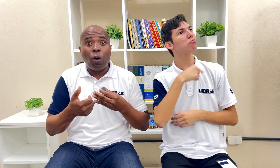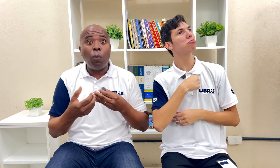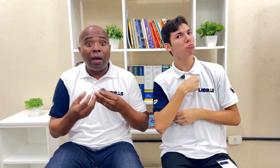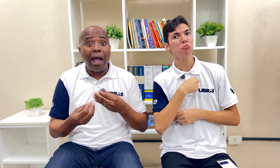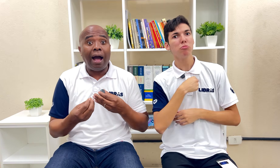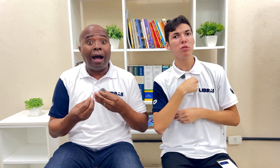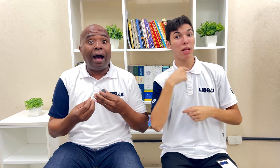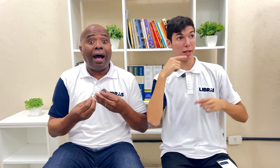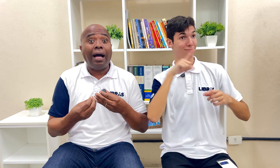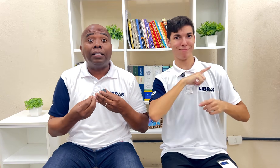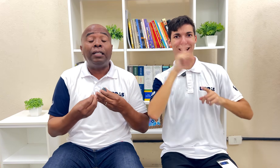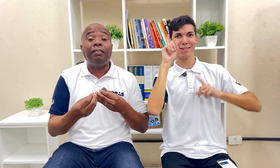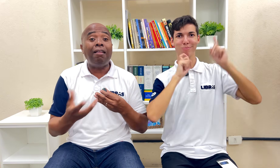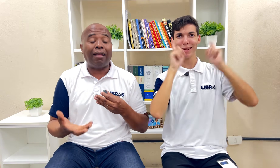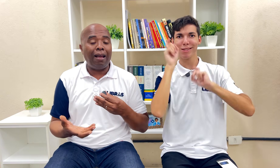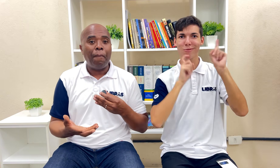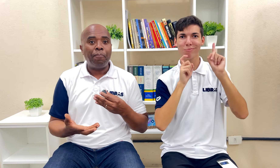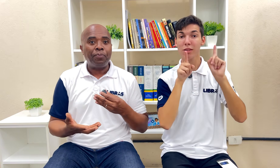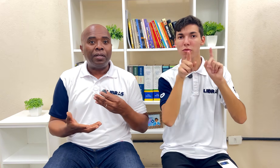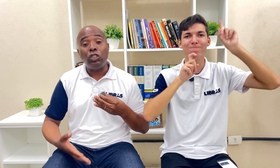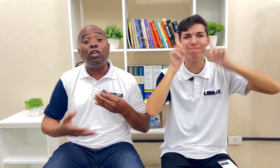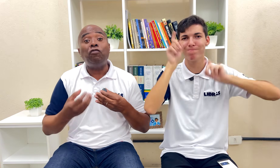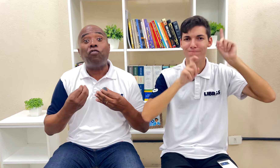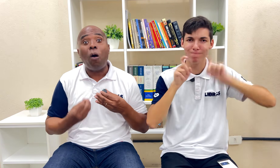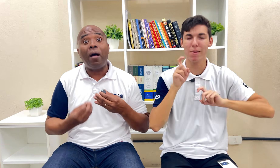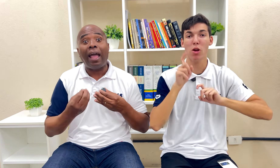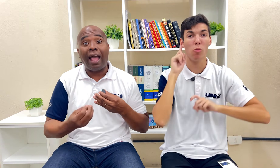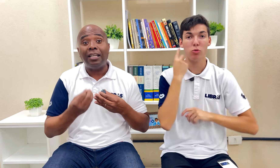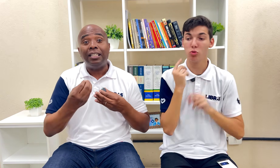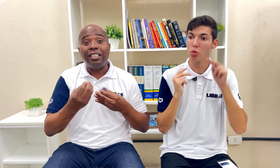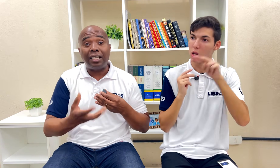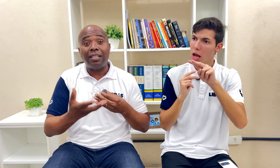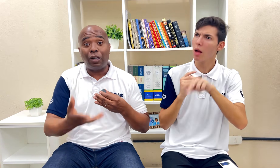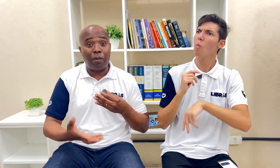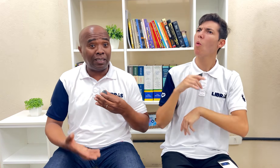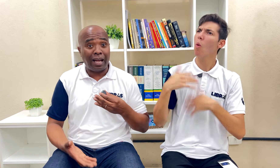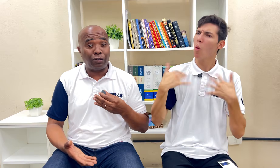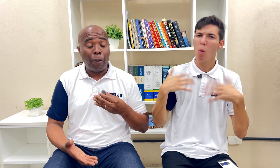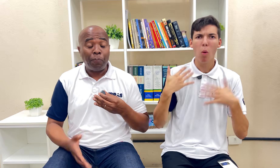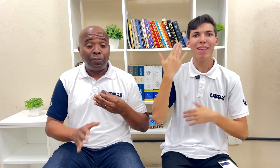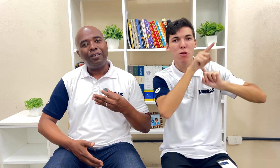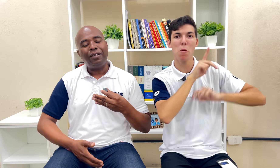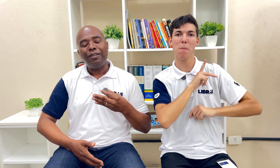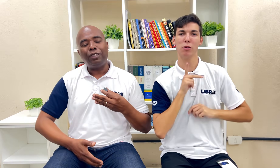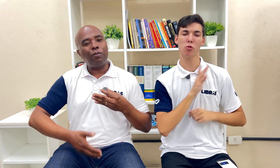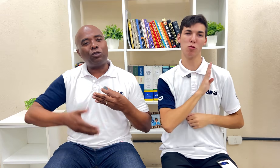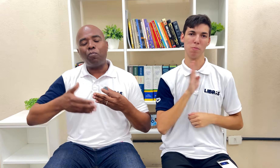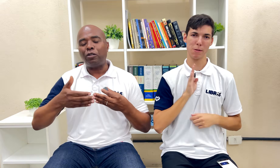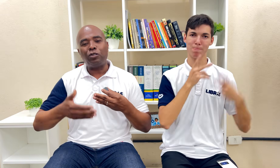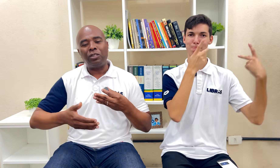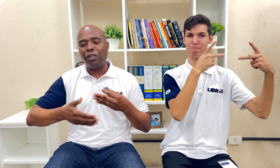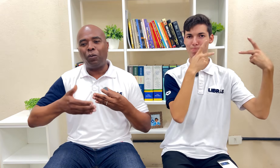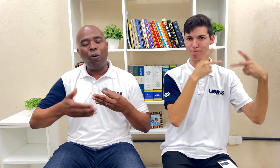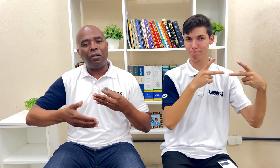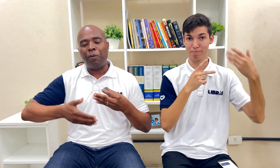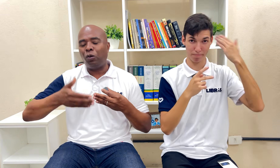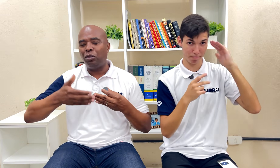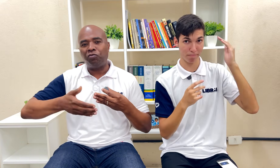como entender de que forma está sendo passado. Se o pastor chegou e pregou de